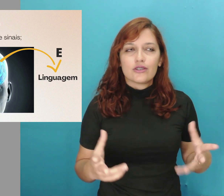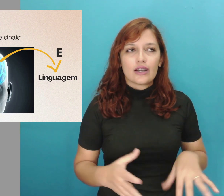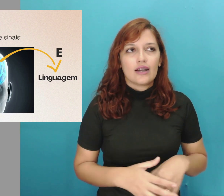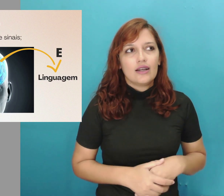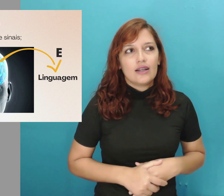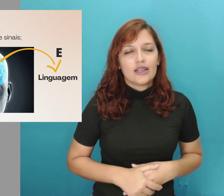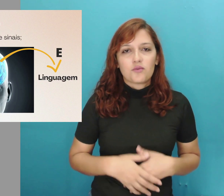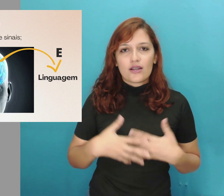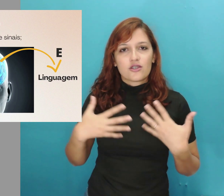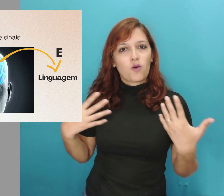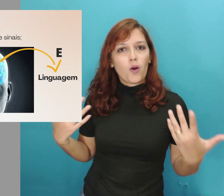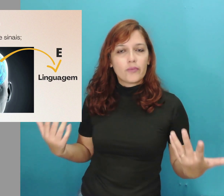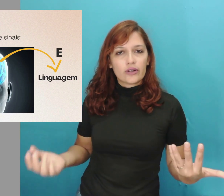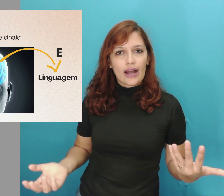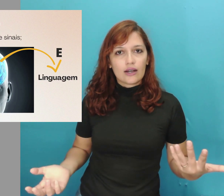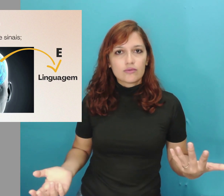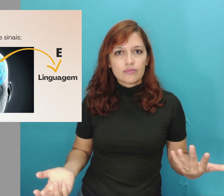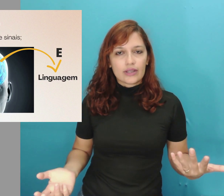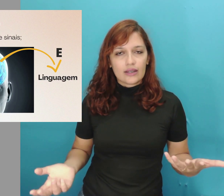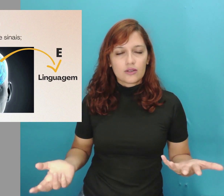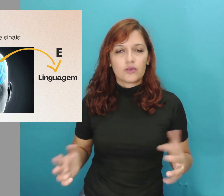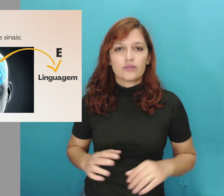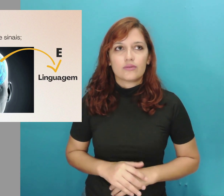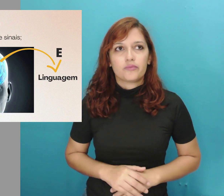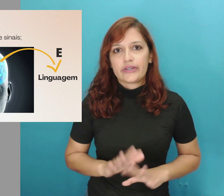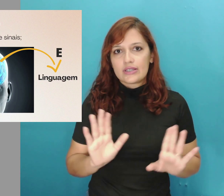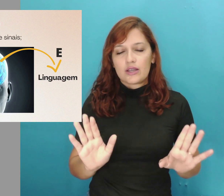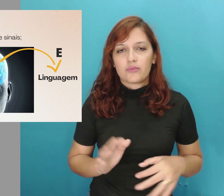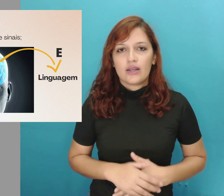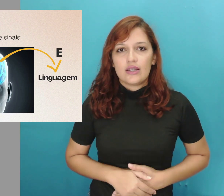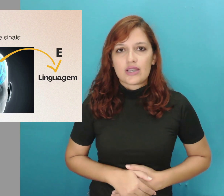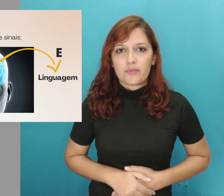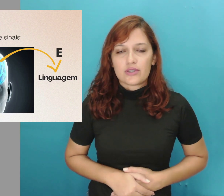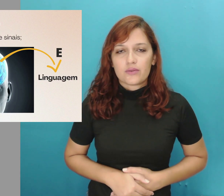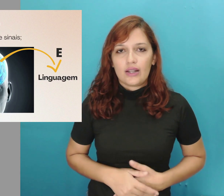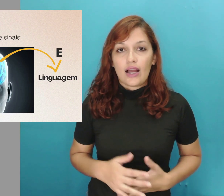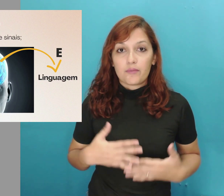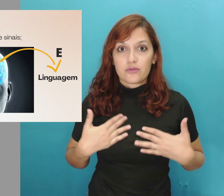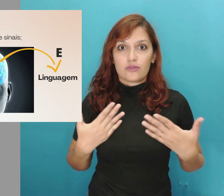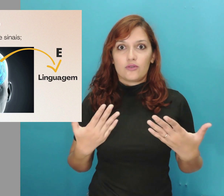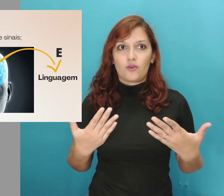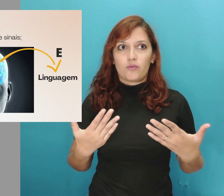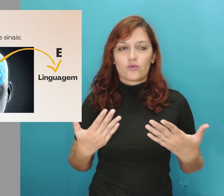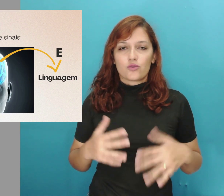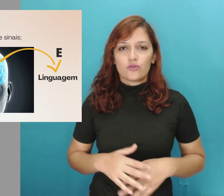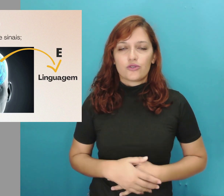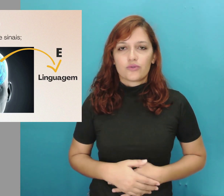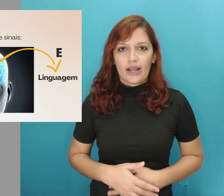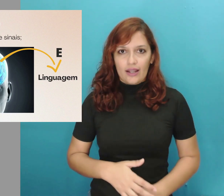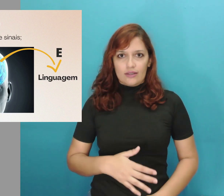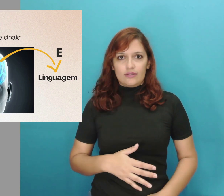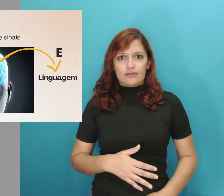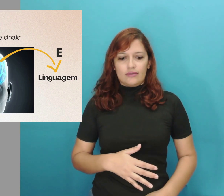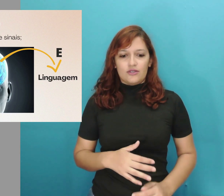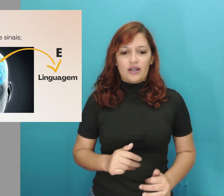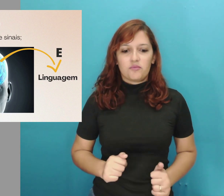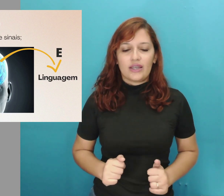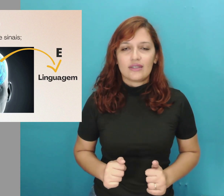artística, linguagem corporal, né? Quando, por exemplo, se a pessoa toma um susto, ela geralmente